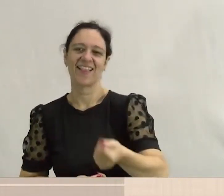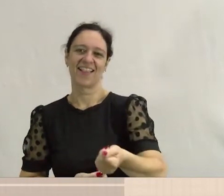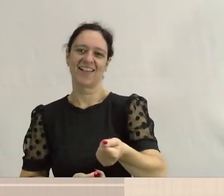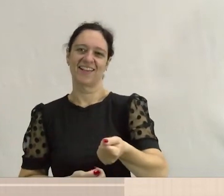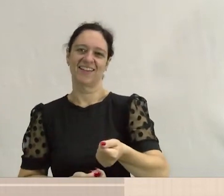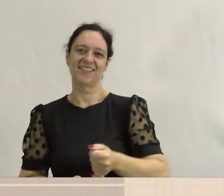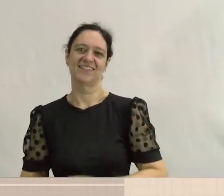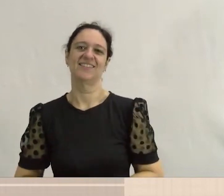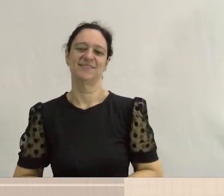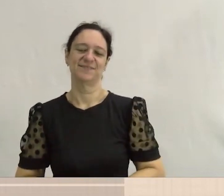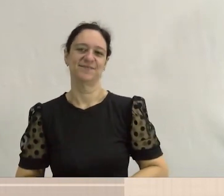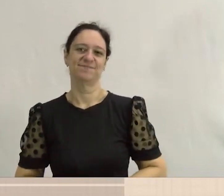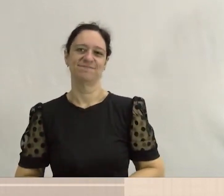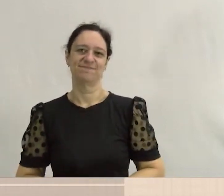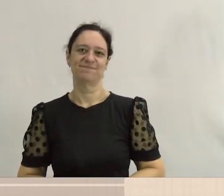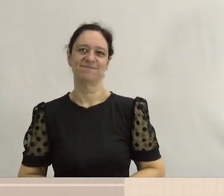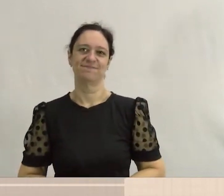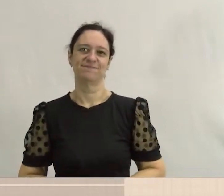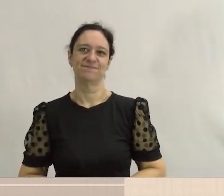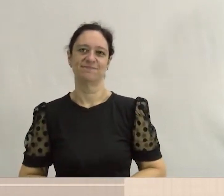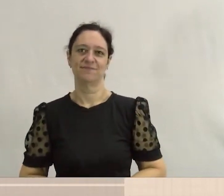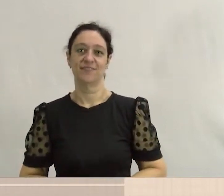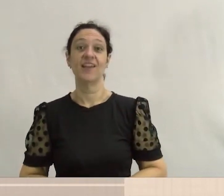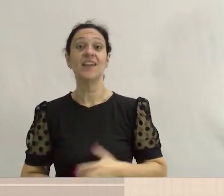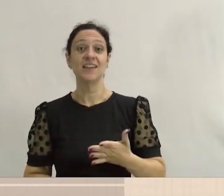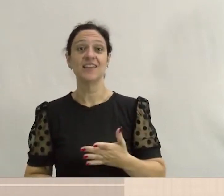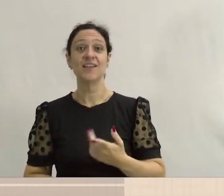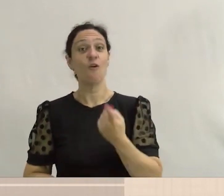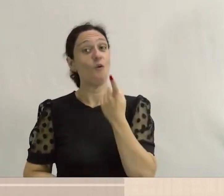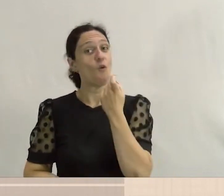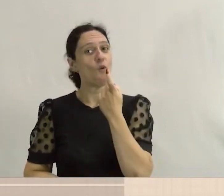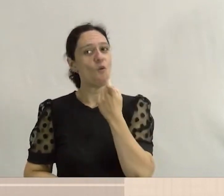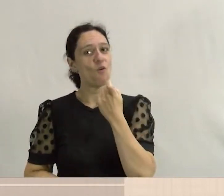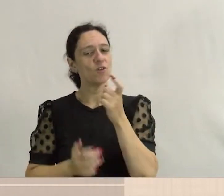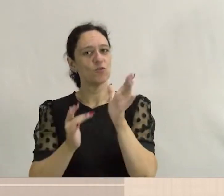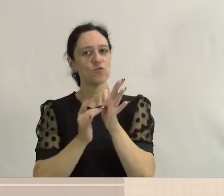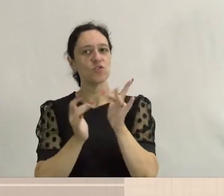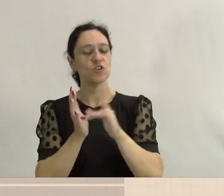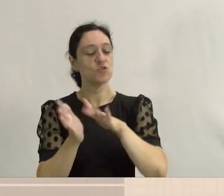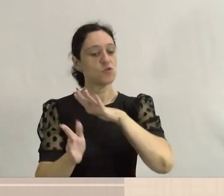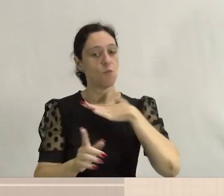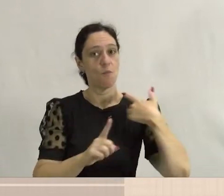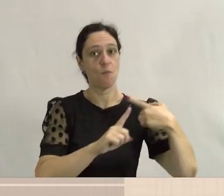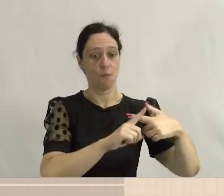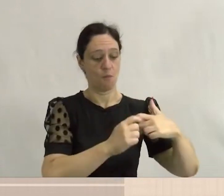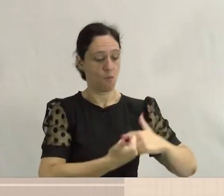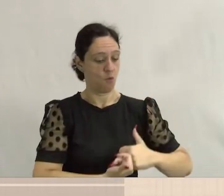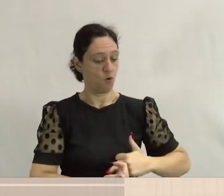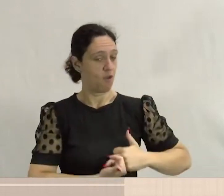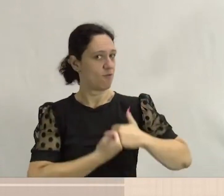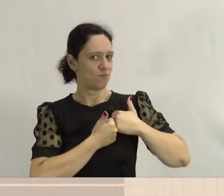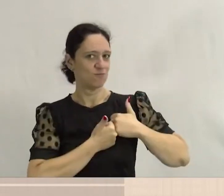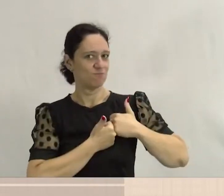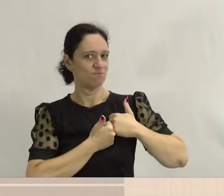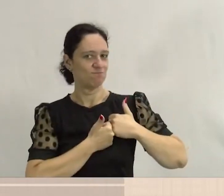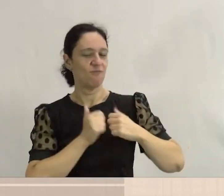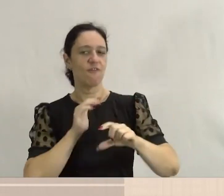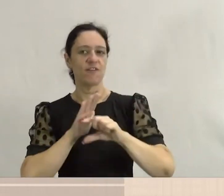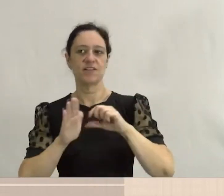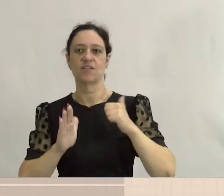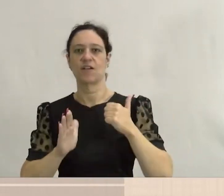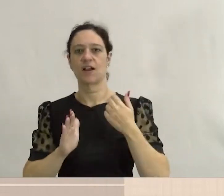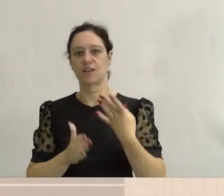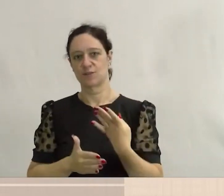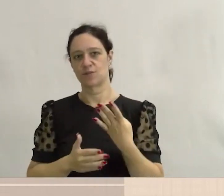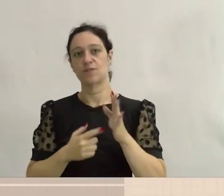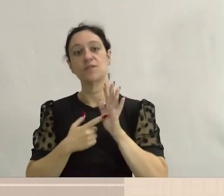redenção. Irmãos, é de uma vez por todas. Versículo 14: muito mais o sangue